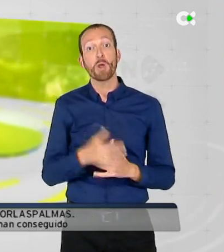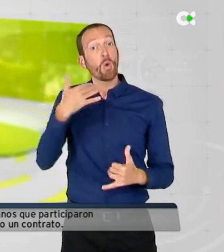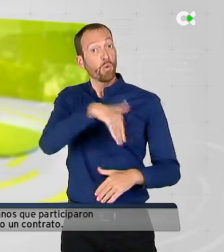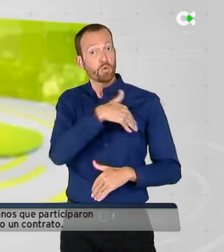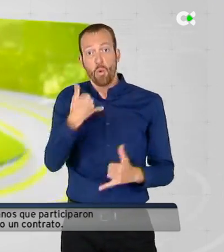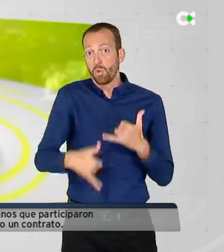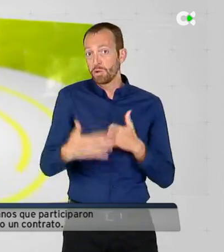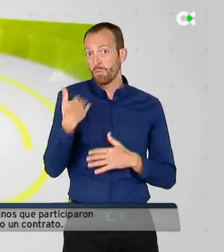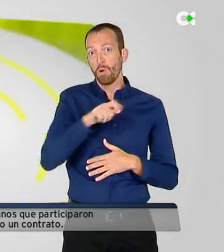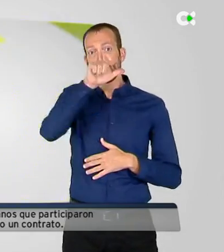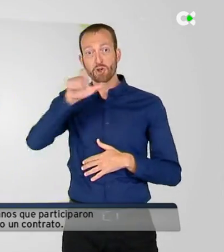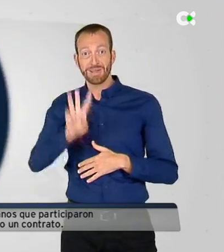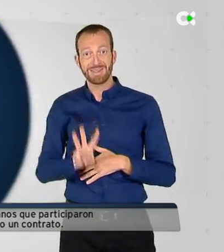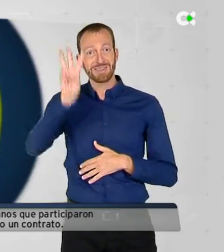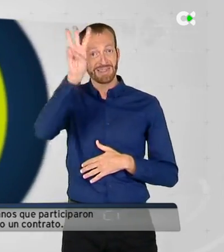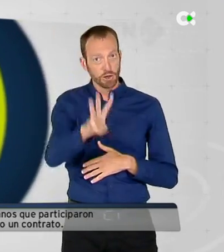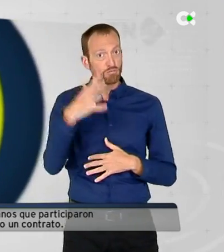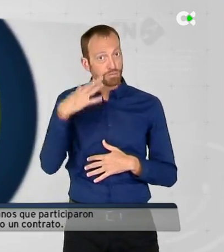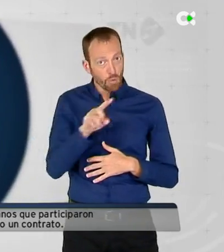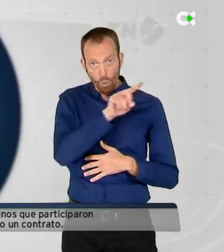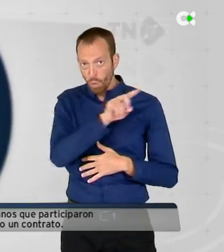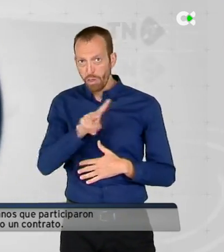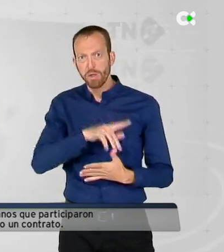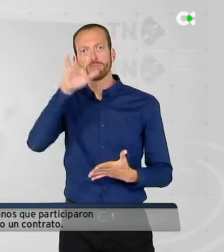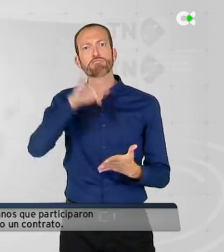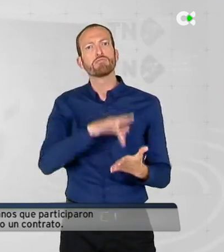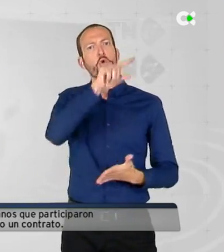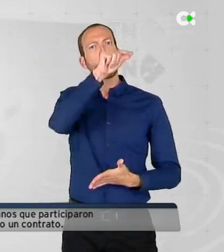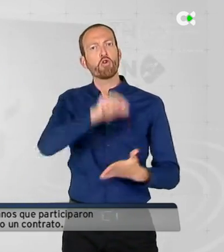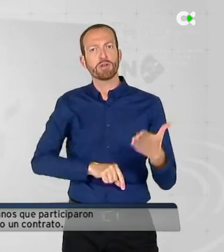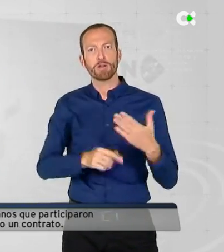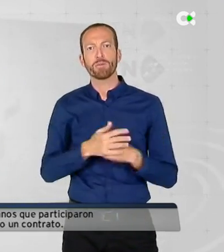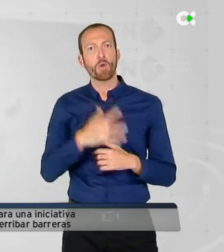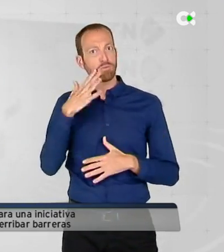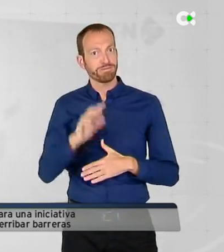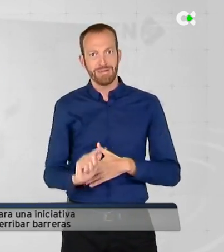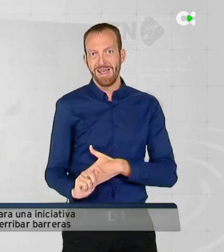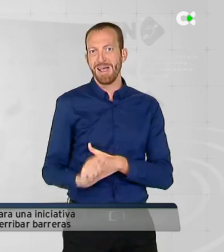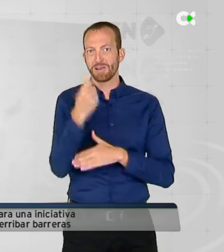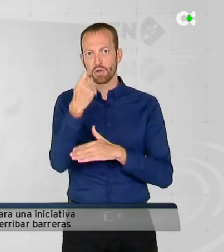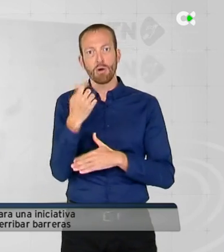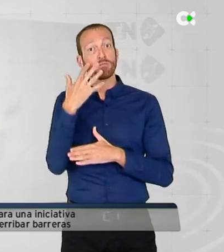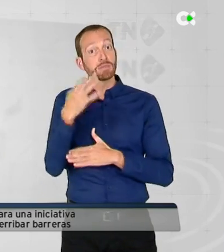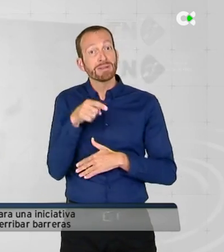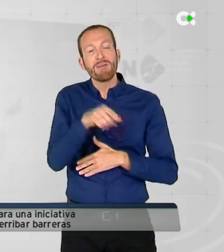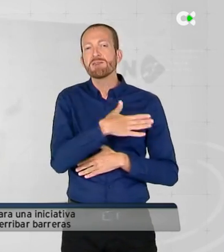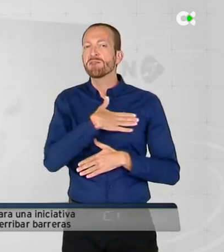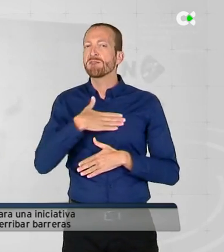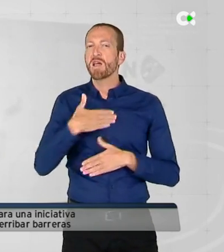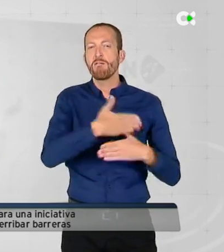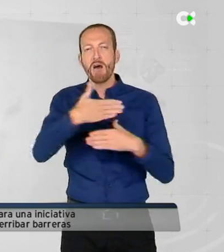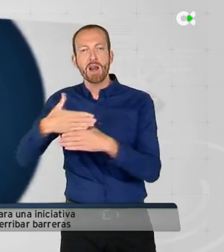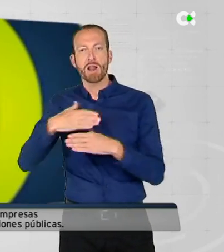conseguido que 3 de los 12 alumnos que participaron hayan firmado un contrato. Todo un éxito para una iniciativa que persigue